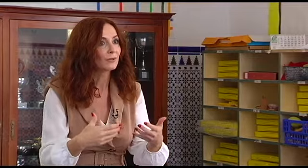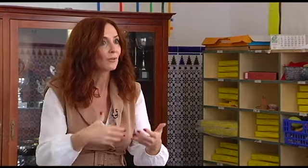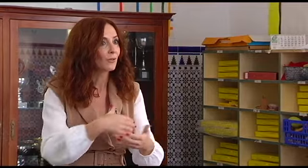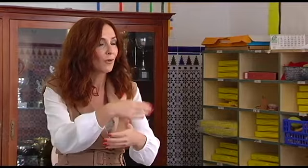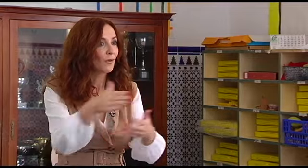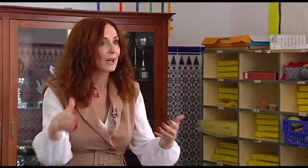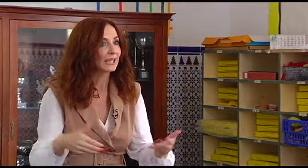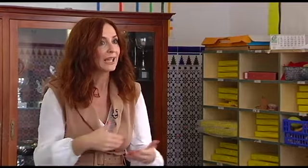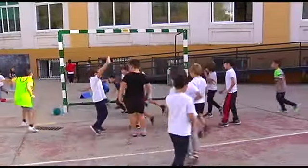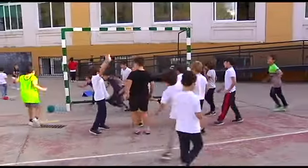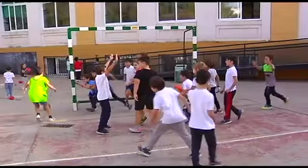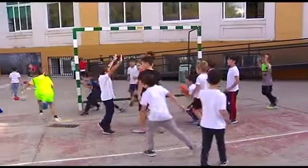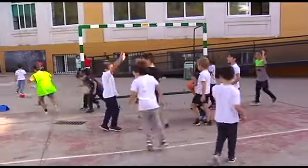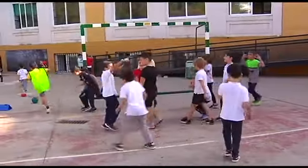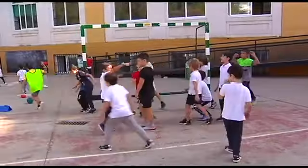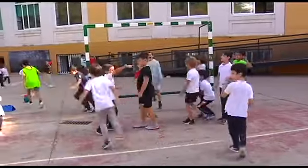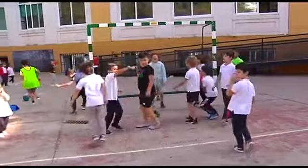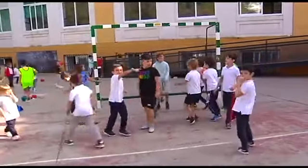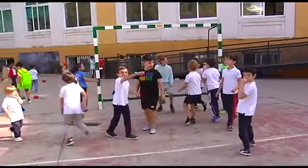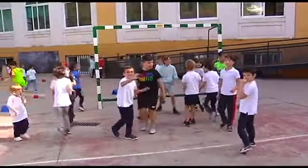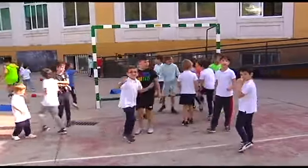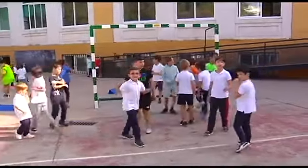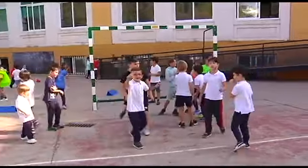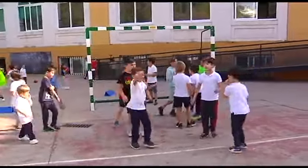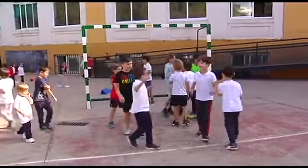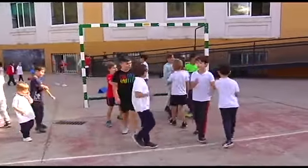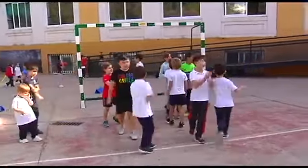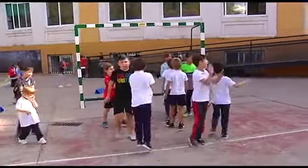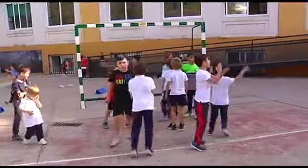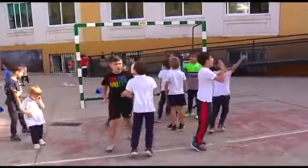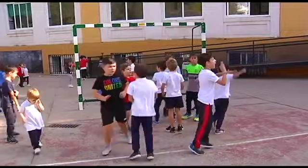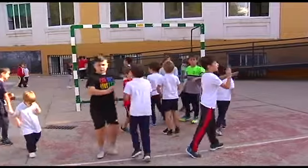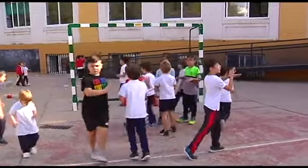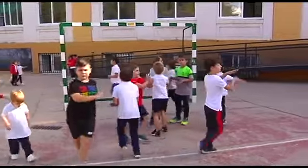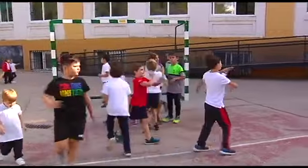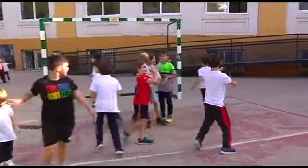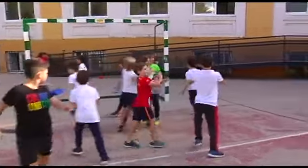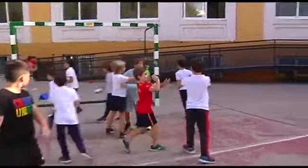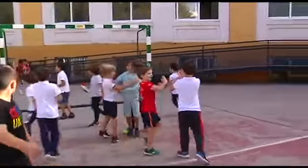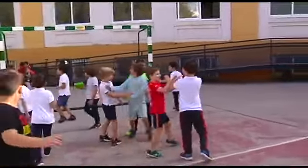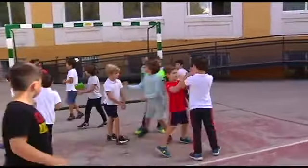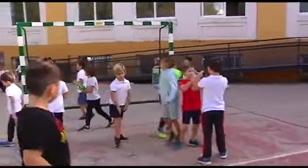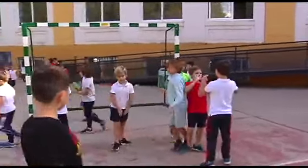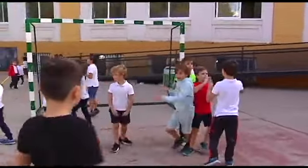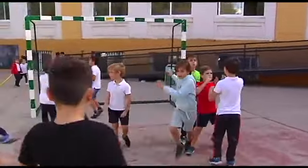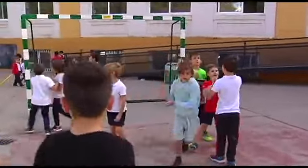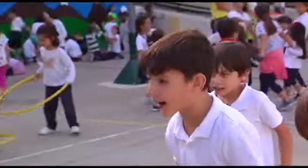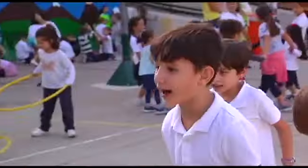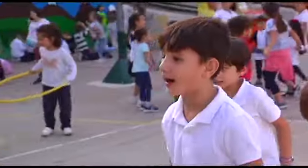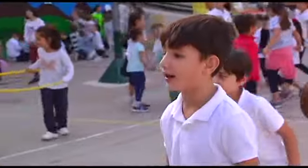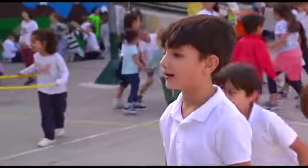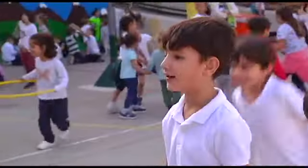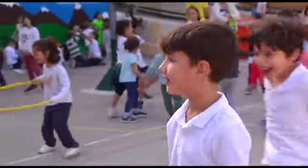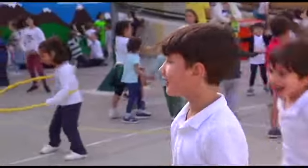cualquier niño, y no solo con el niño que tiene o la niña que tenga la déficit auditiva, sino que entre ellos también